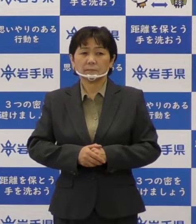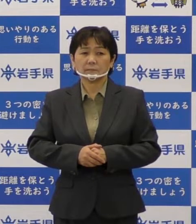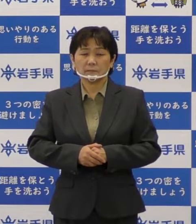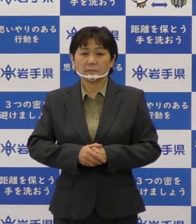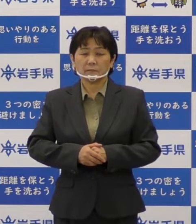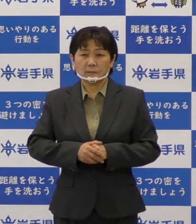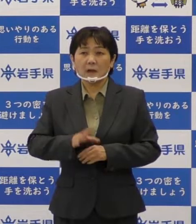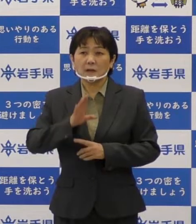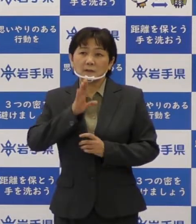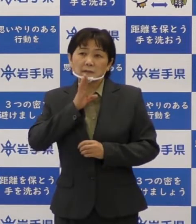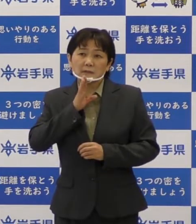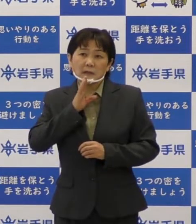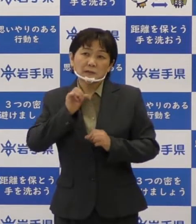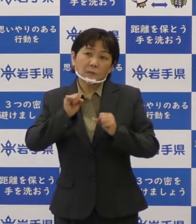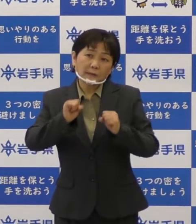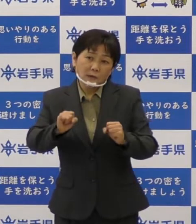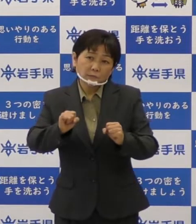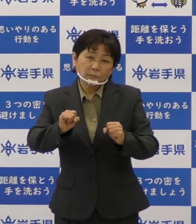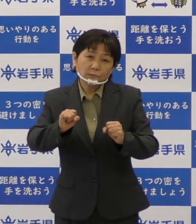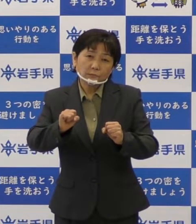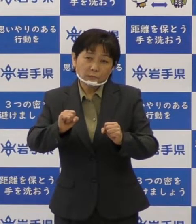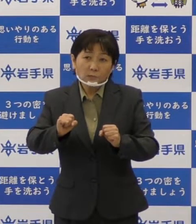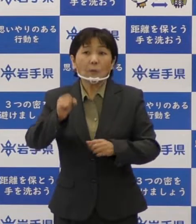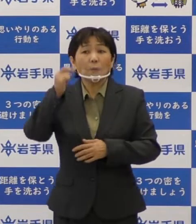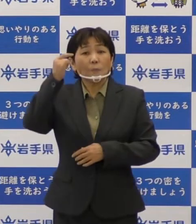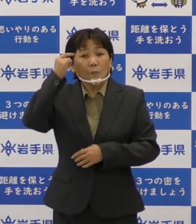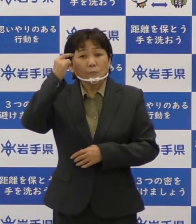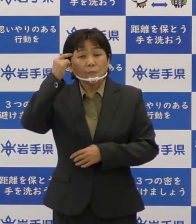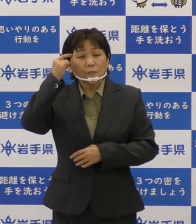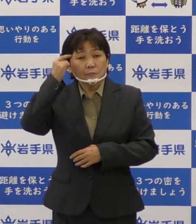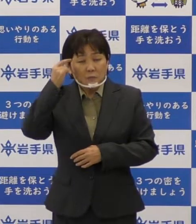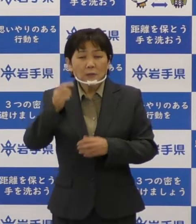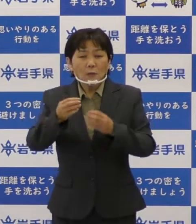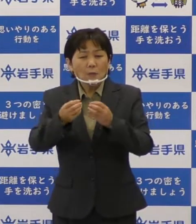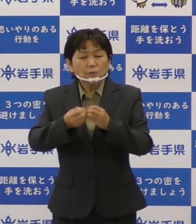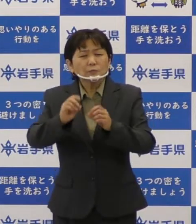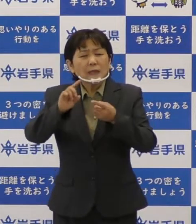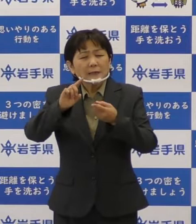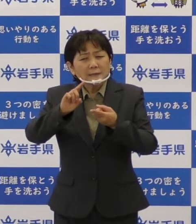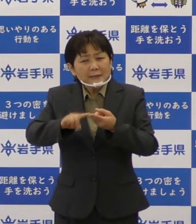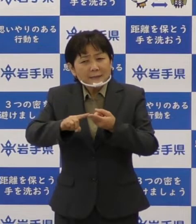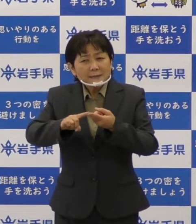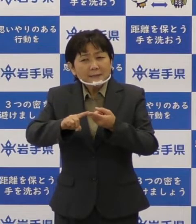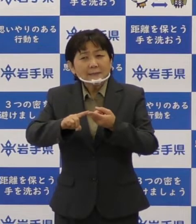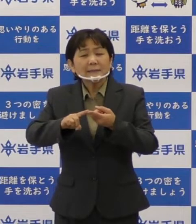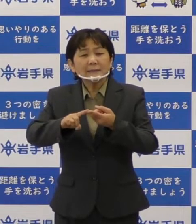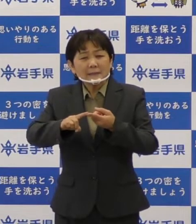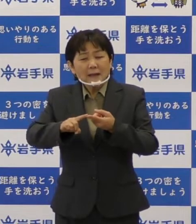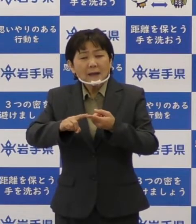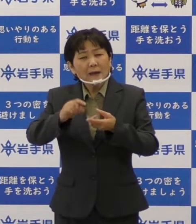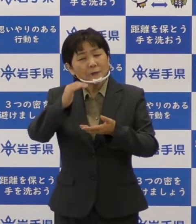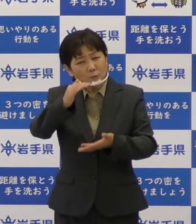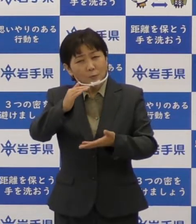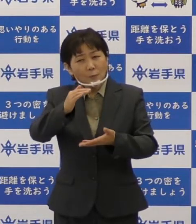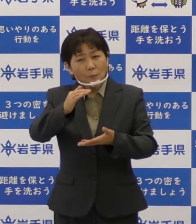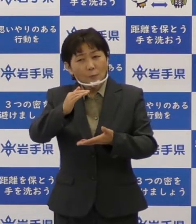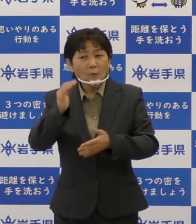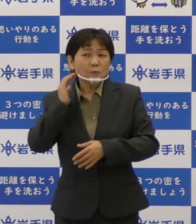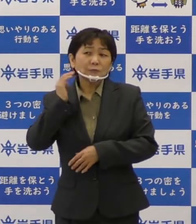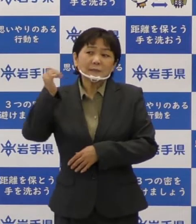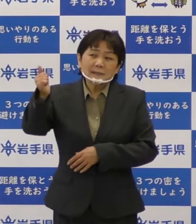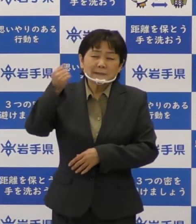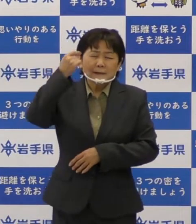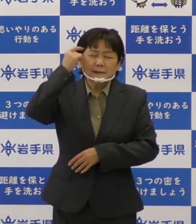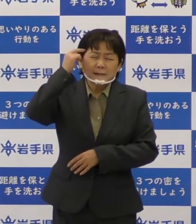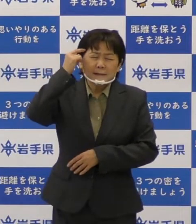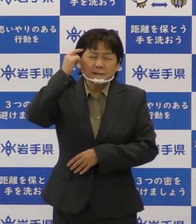ものだというふうに言ってましたけれども、具体的な手を引きつけるについては準備されているとか、まあ、全然全